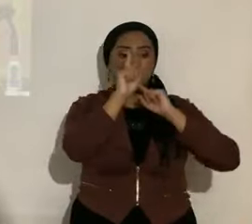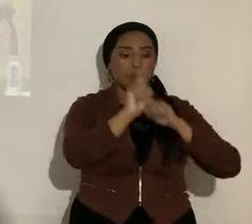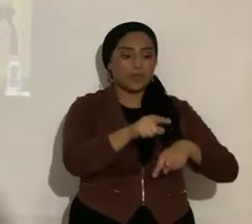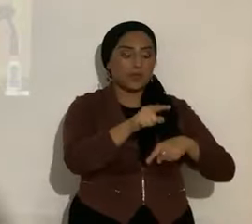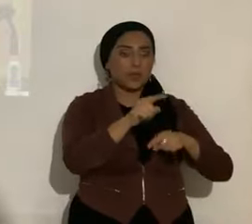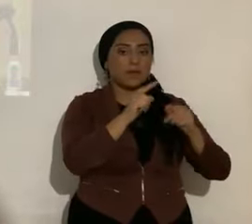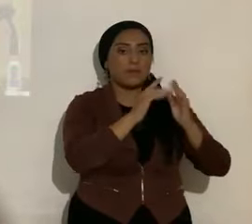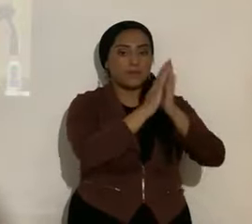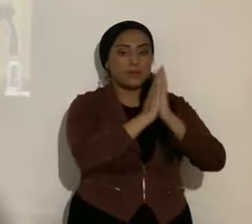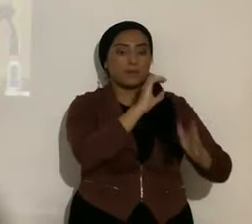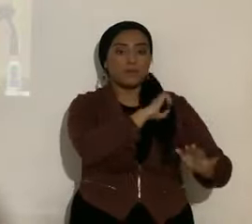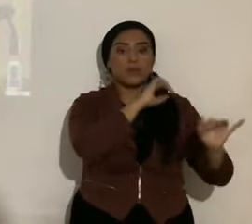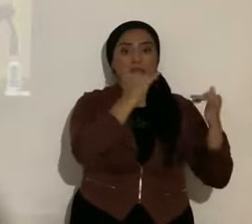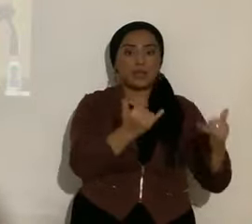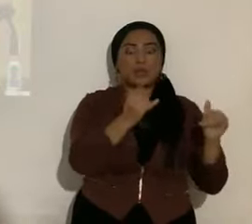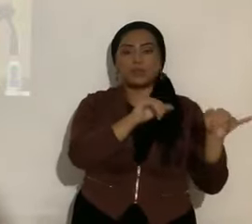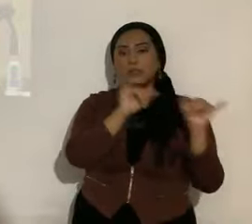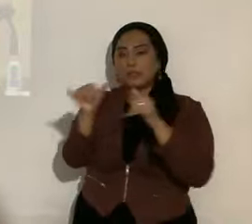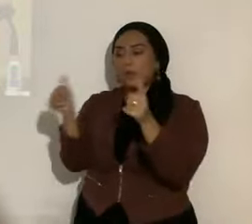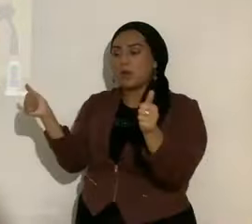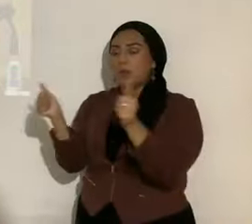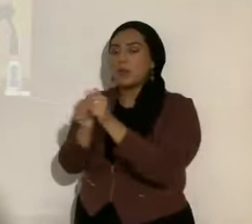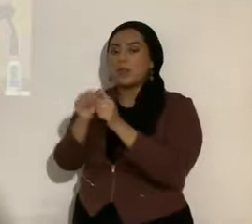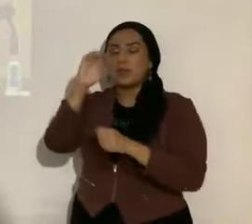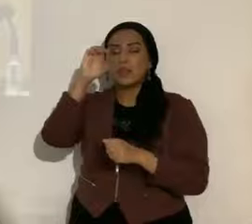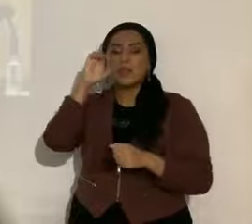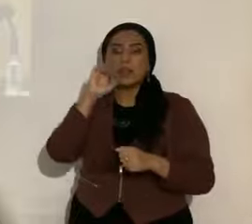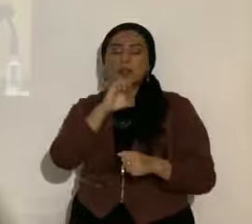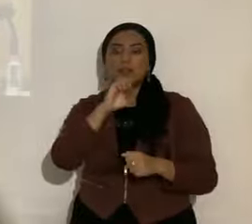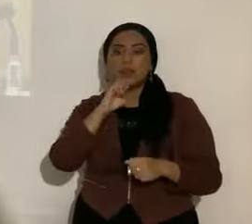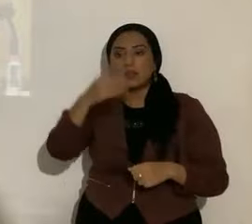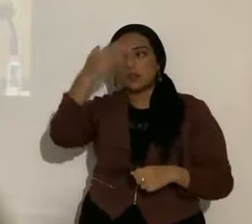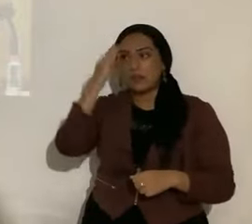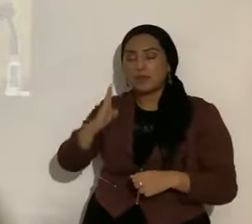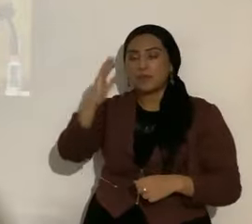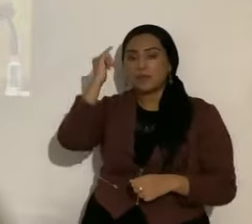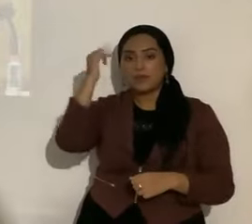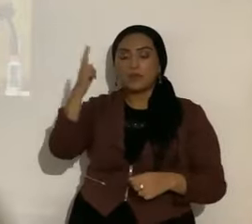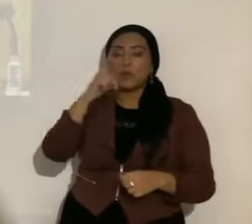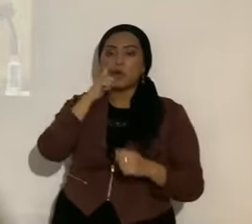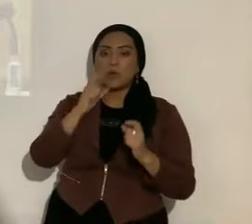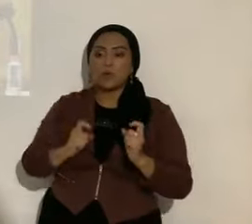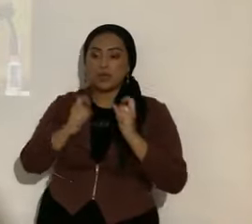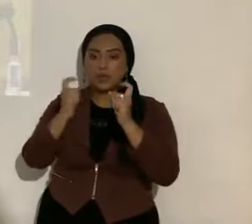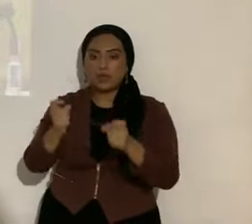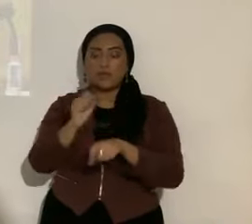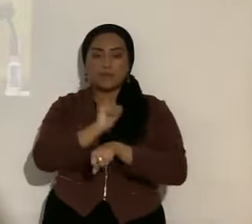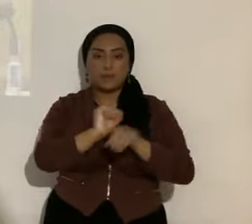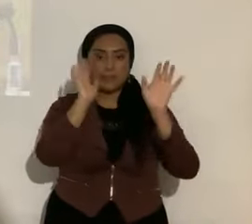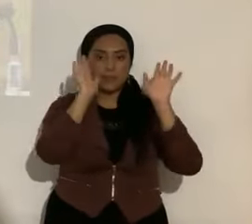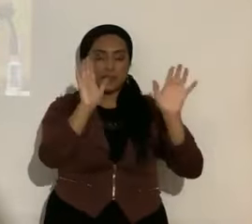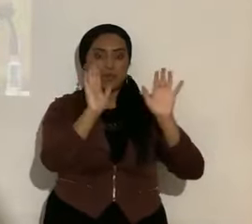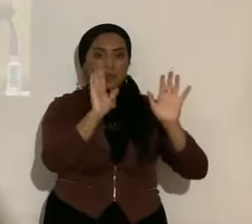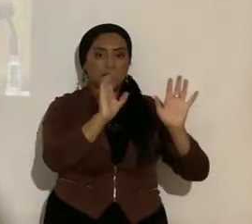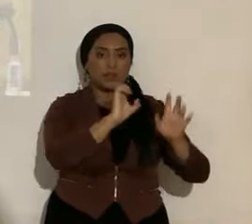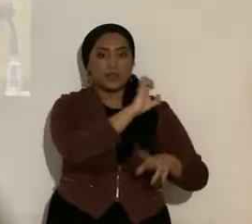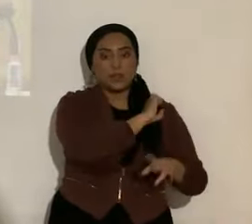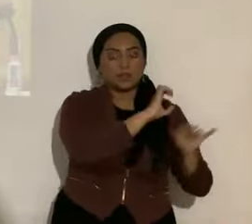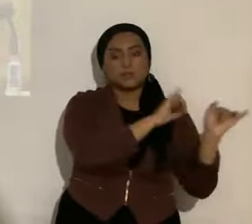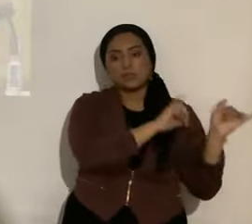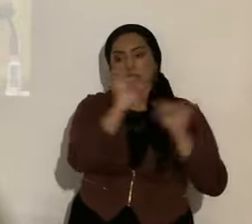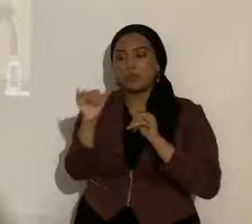oraciones de Elías, ya estaba también con Eliseo. El Elohim, Yahweh, que proveyó milagrosamente a Elías, ya estaba